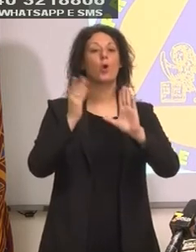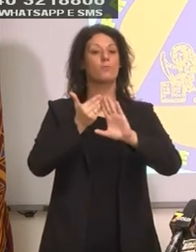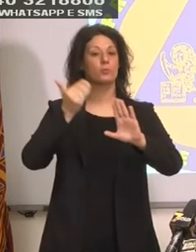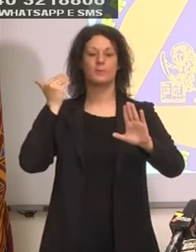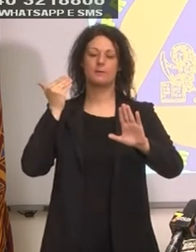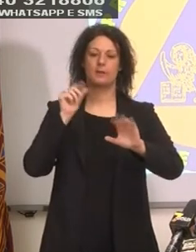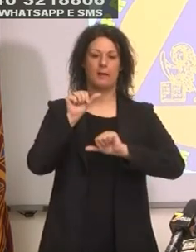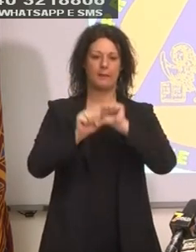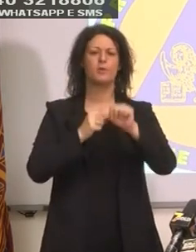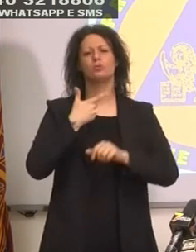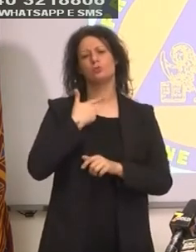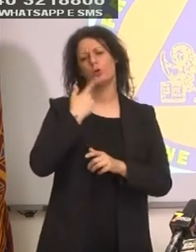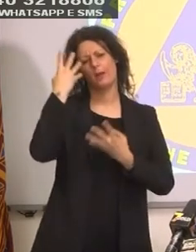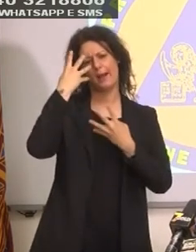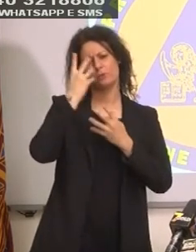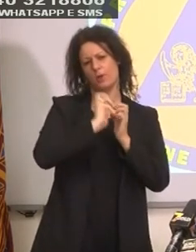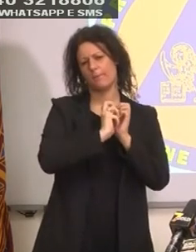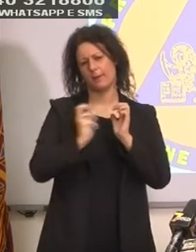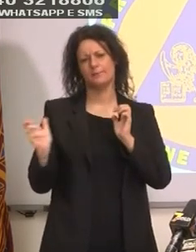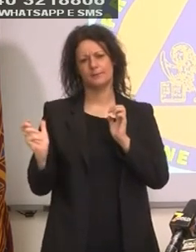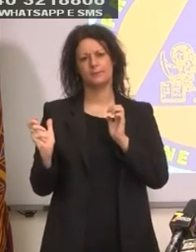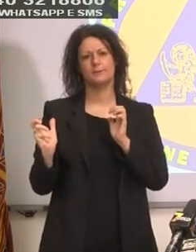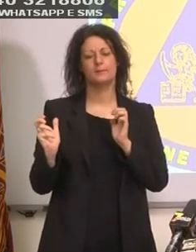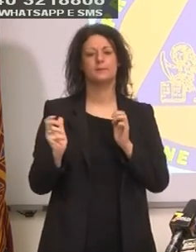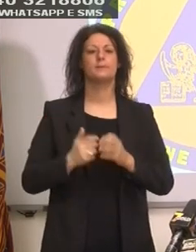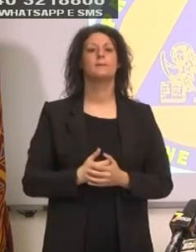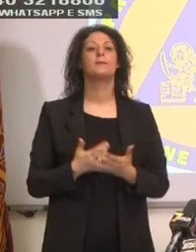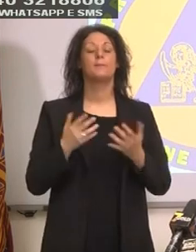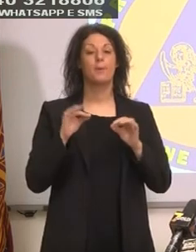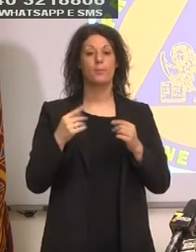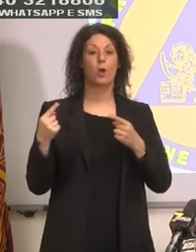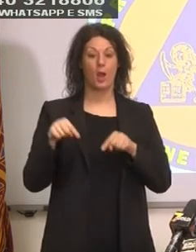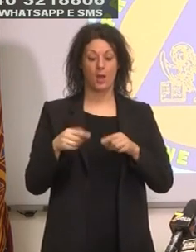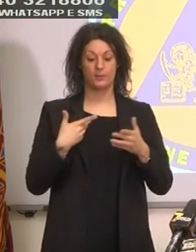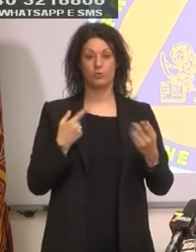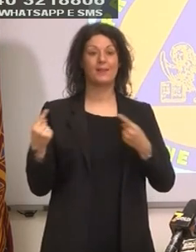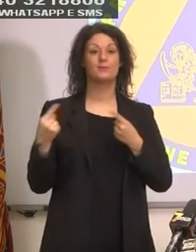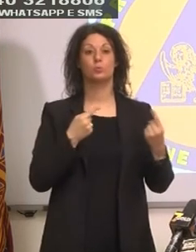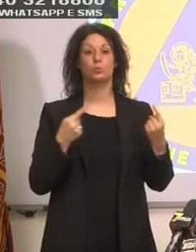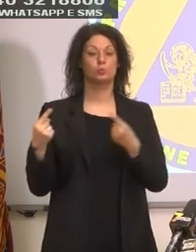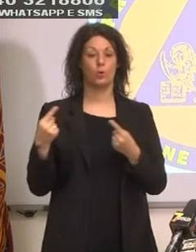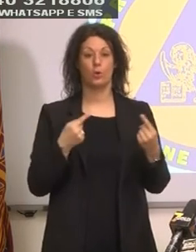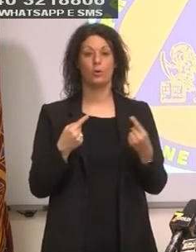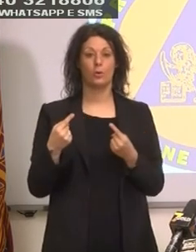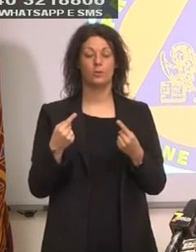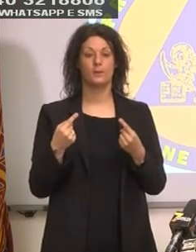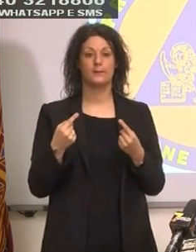una serie di ragionamenti, ma vi dico, il motivo di grande discussione in queste ore è qualcuno l'ha definita